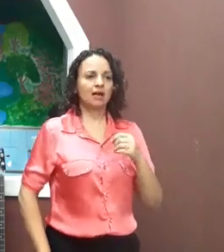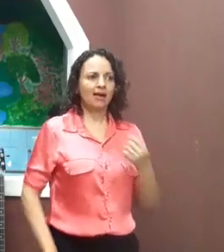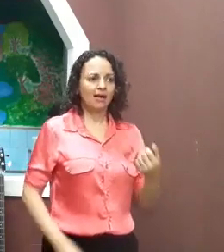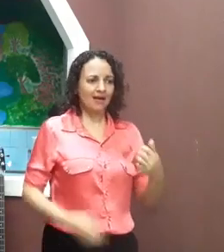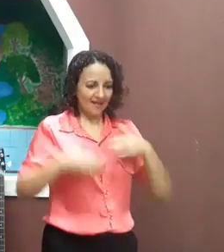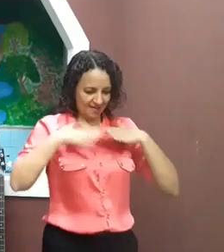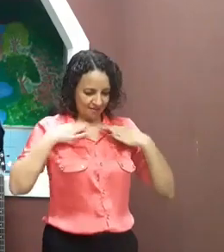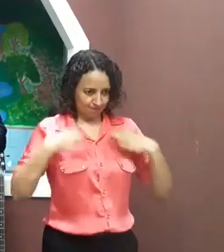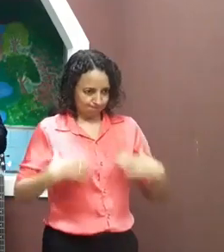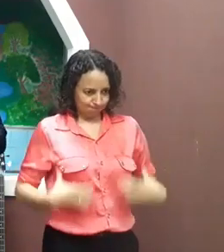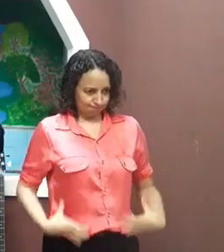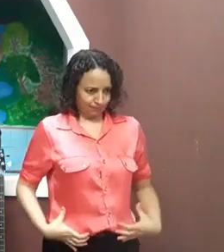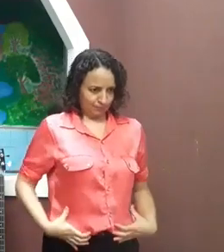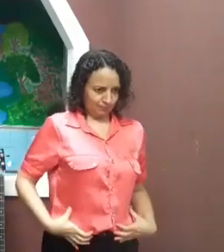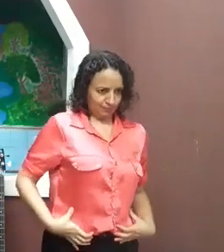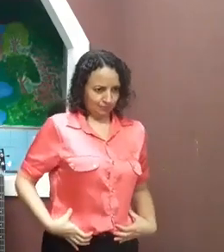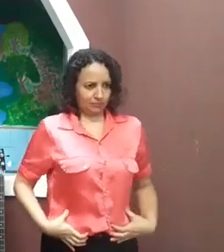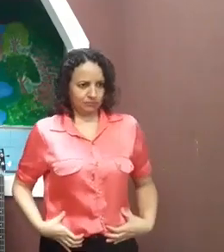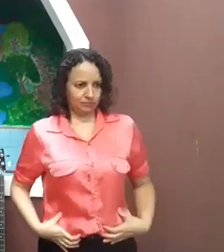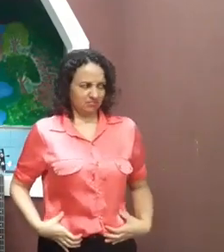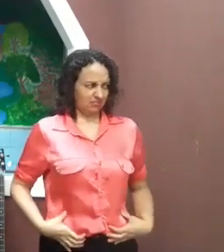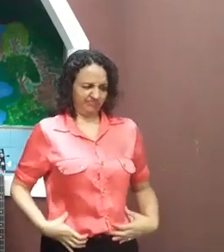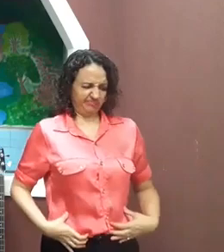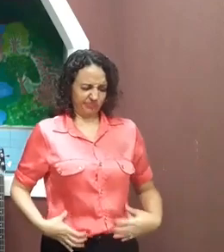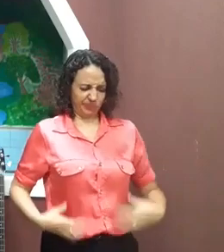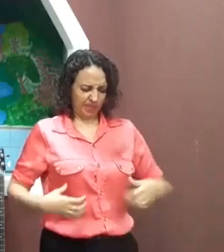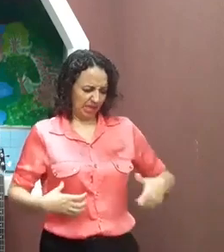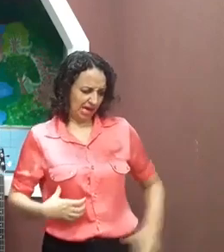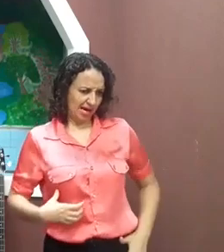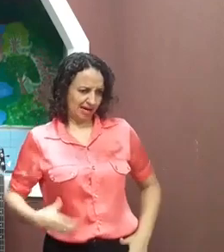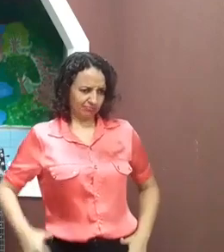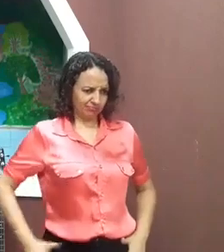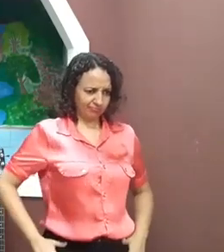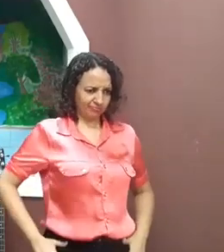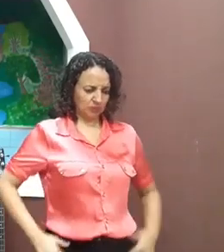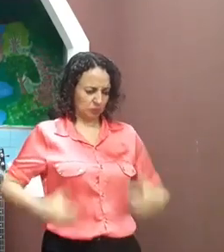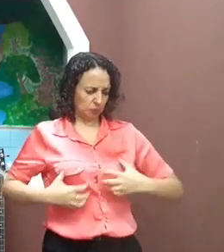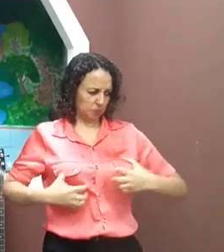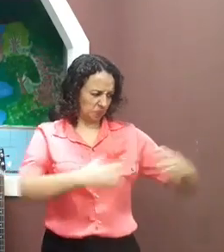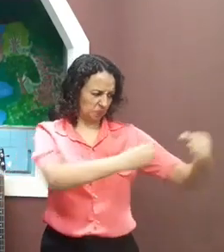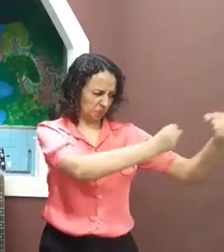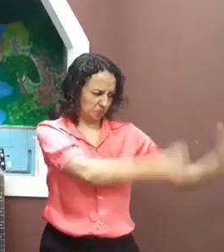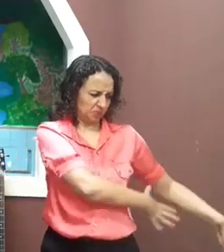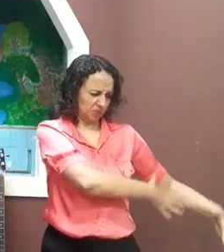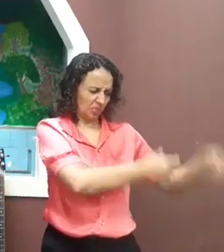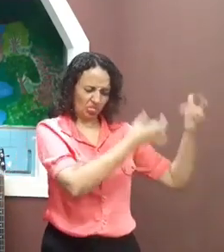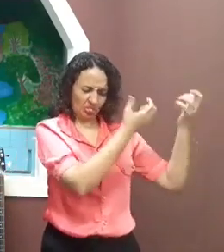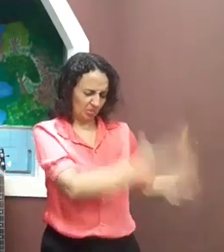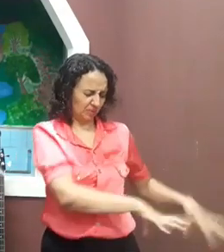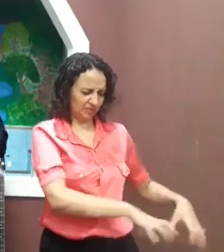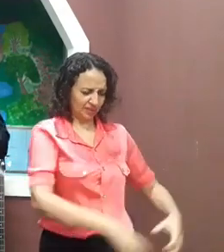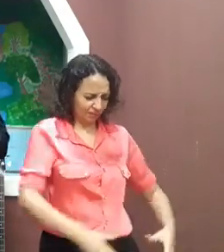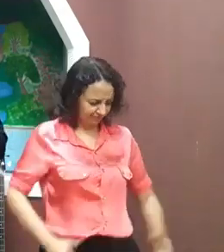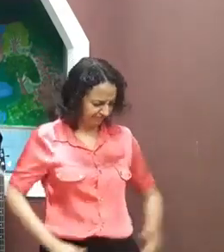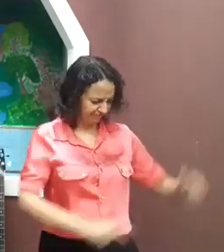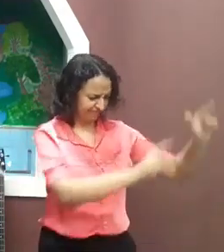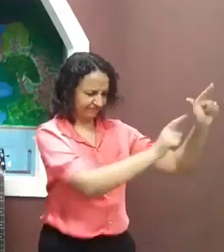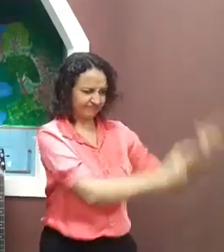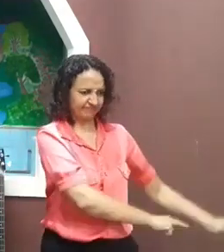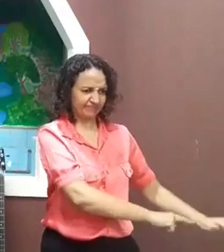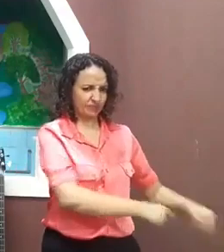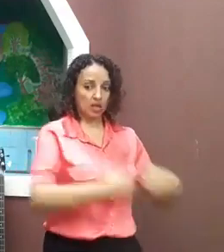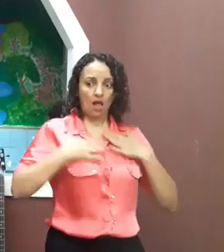colete à prova de bala, e ele abandonar a sua arma. Ele vai enfrentar a luta que está frente a ele, ele vai enfrentar